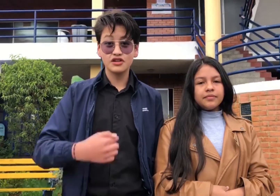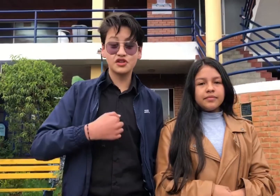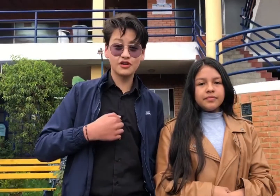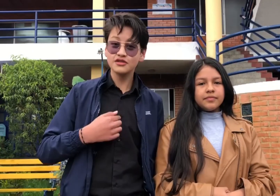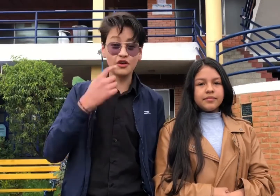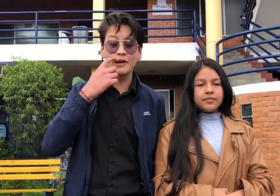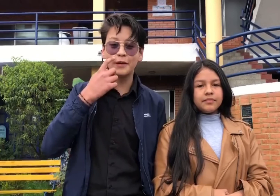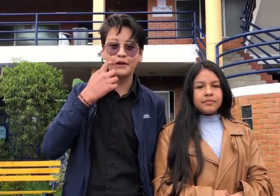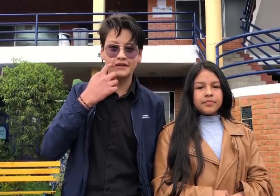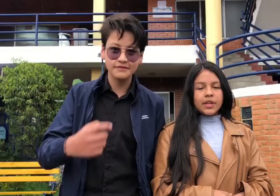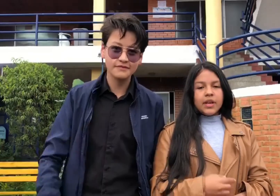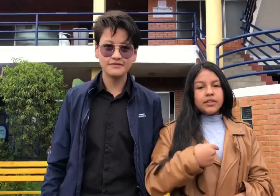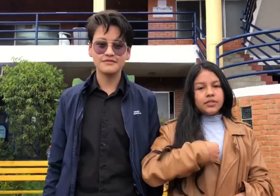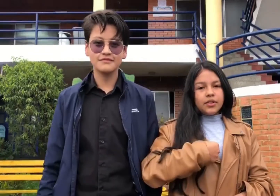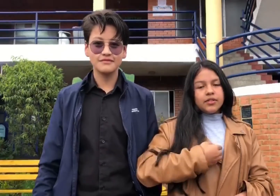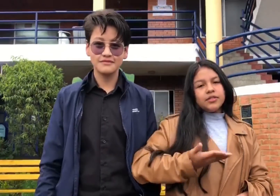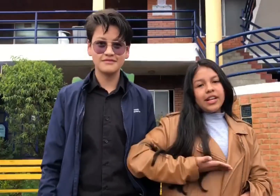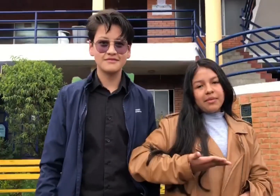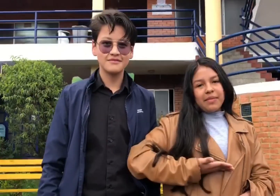Yo soy el papá. Yo soy la mamá.